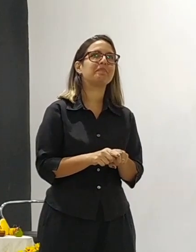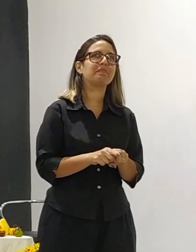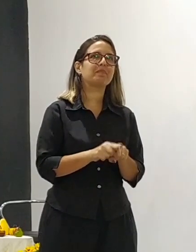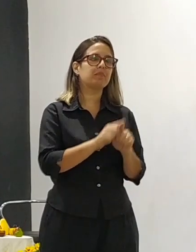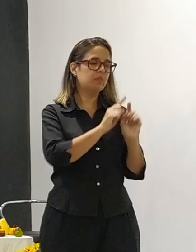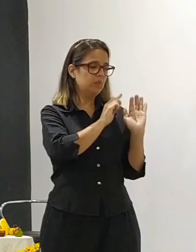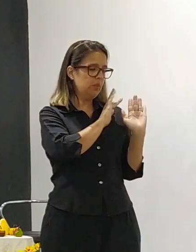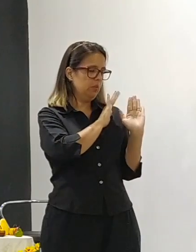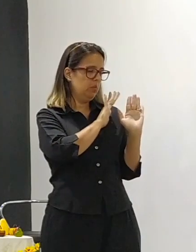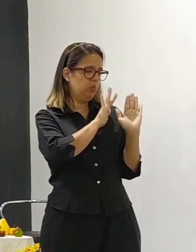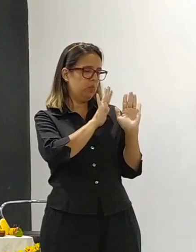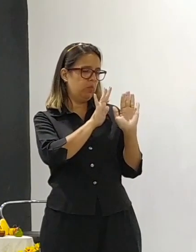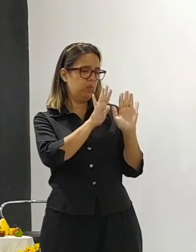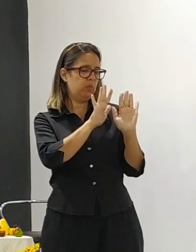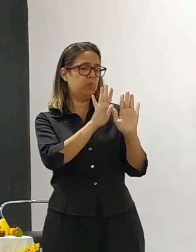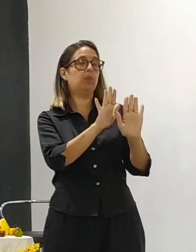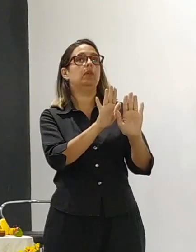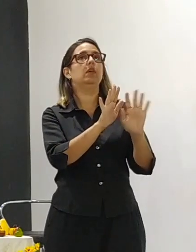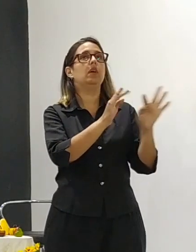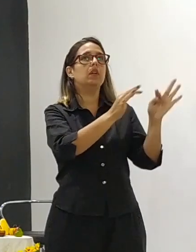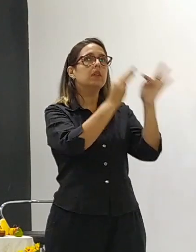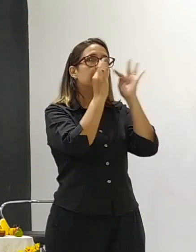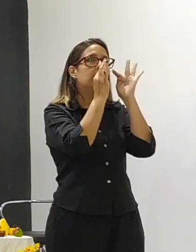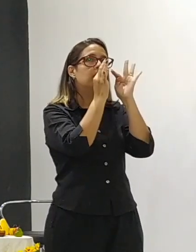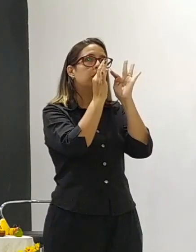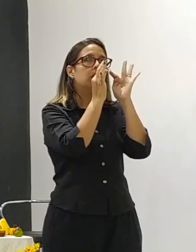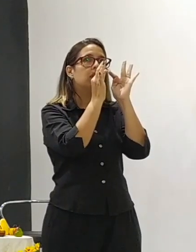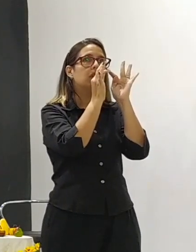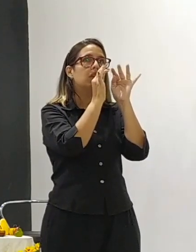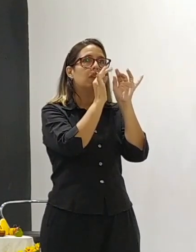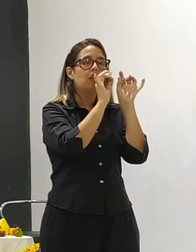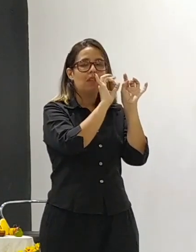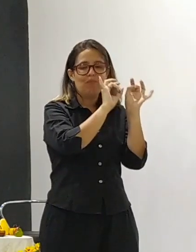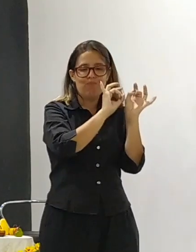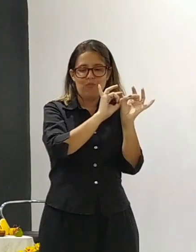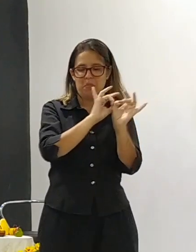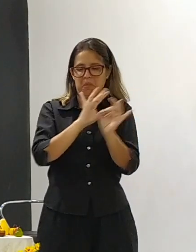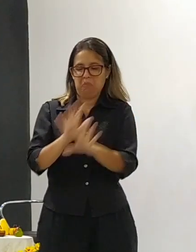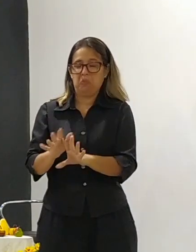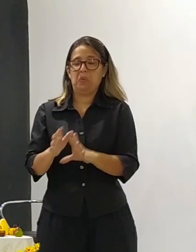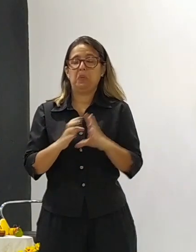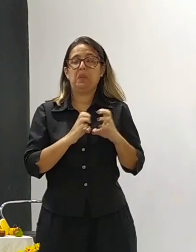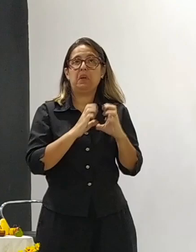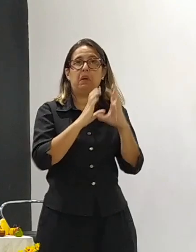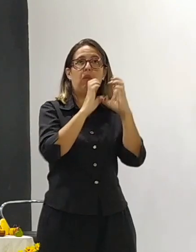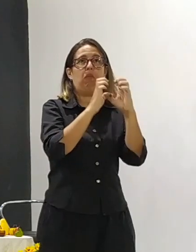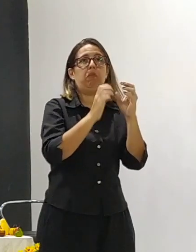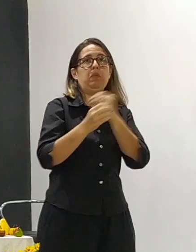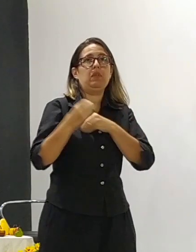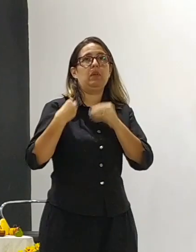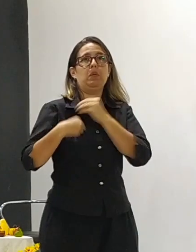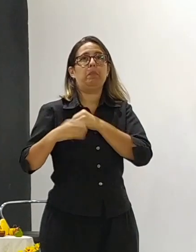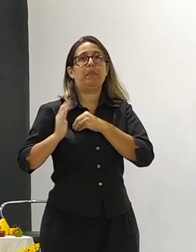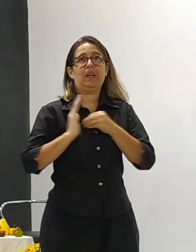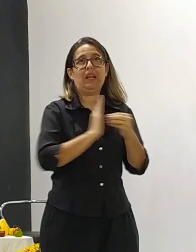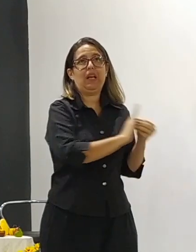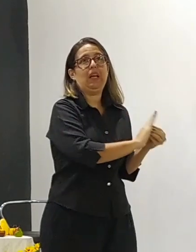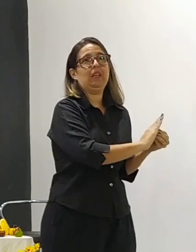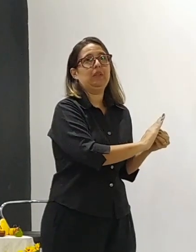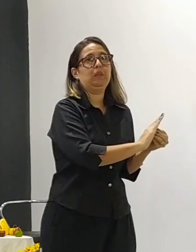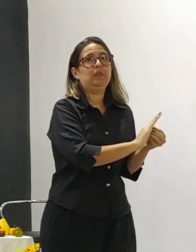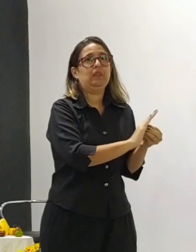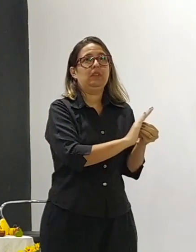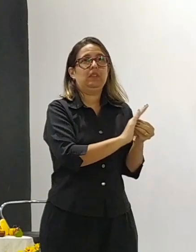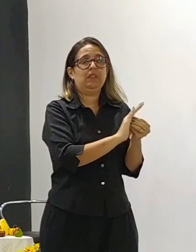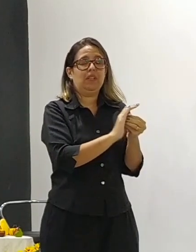grande nuvem de testemunhas, deixemos todo o embaraço e o pecado que tão de